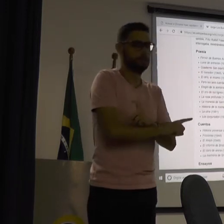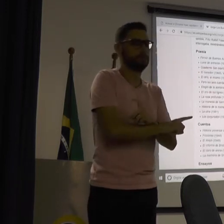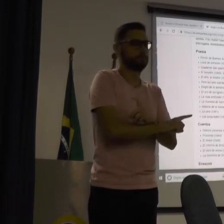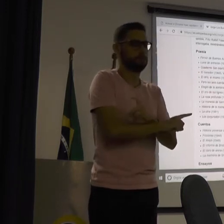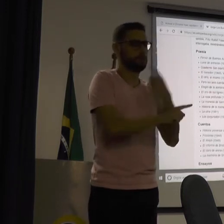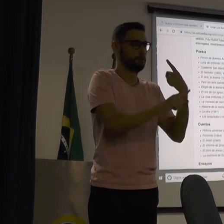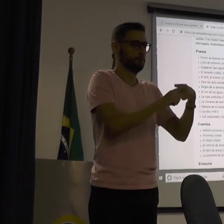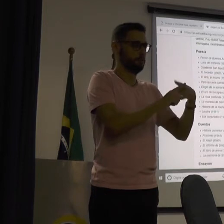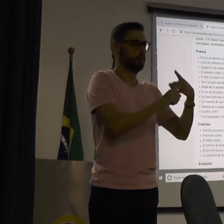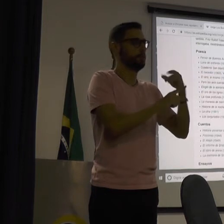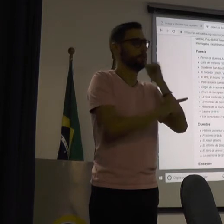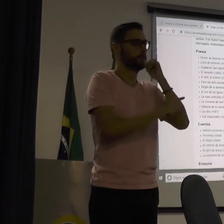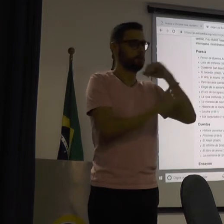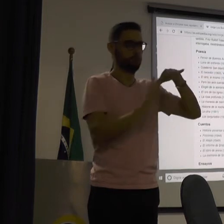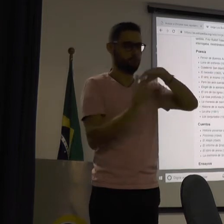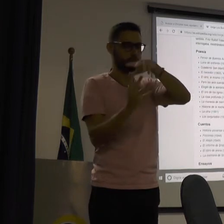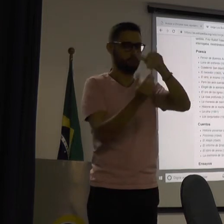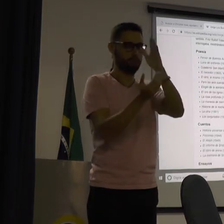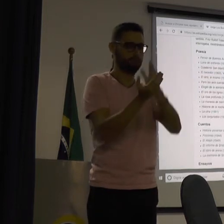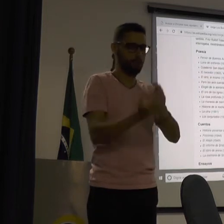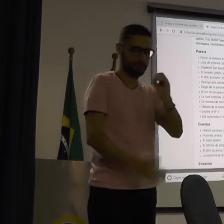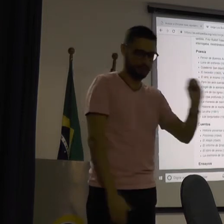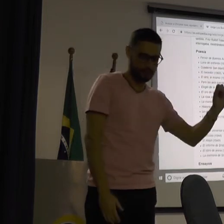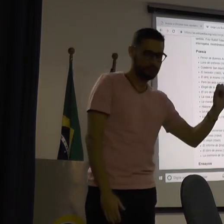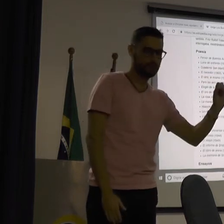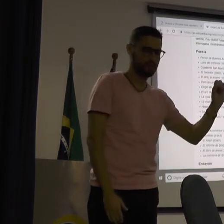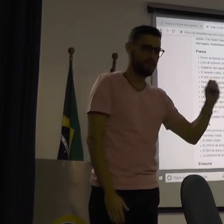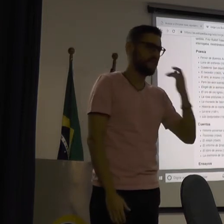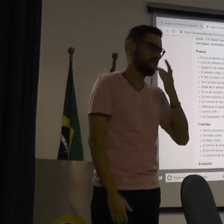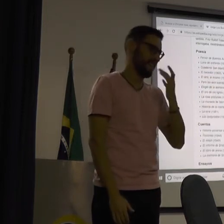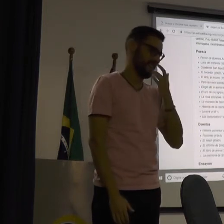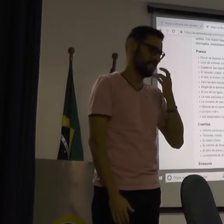você vai lá um oriental. Isso ele fazia sempre.